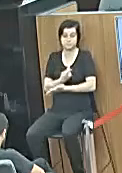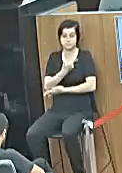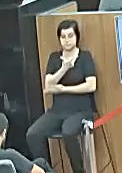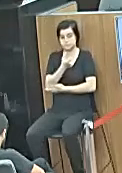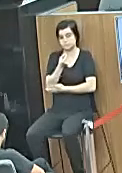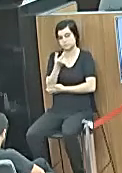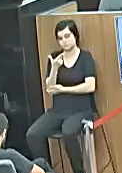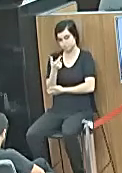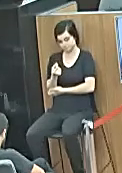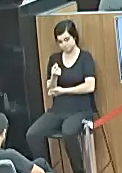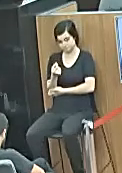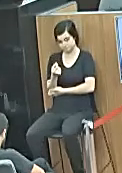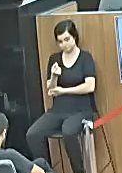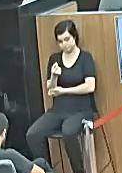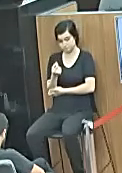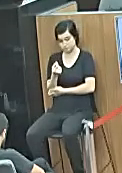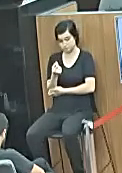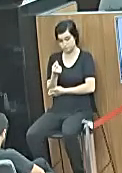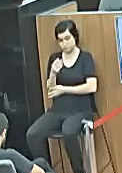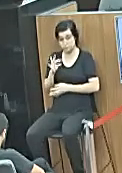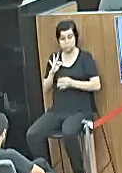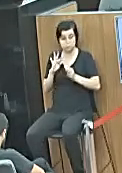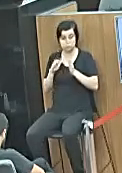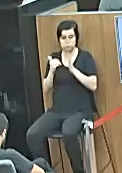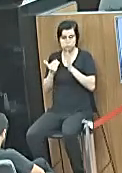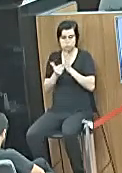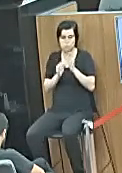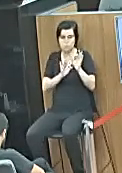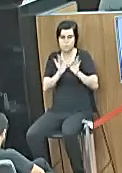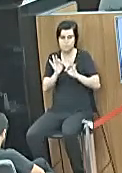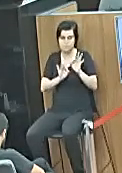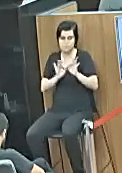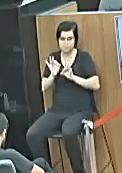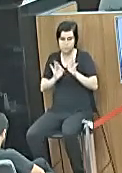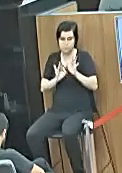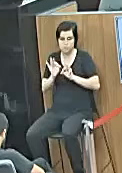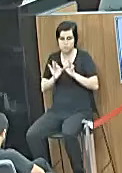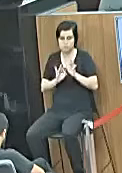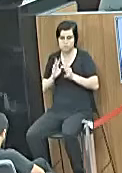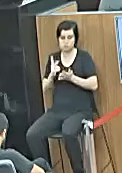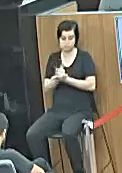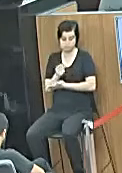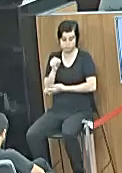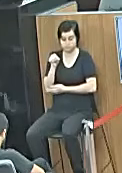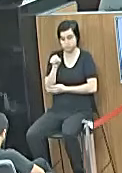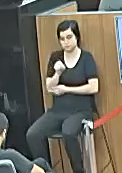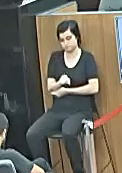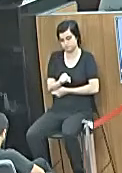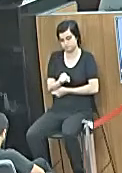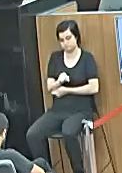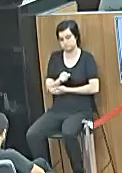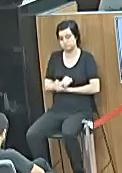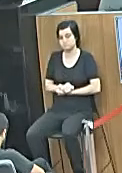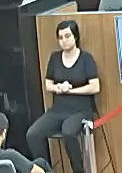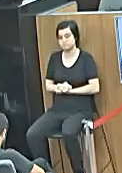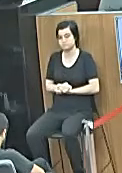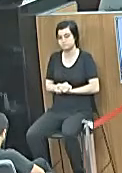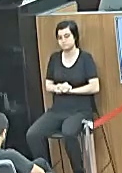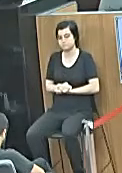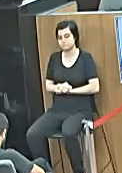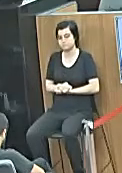2020 em todos os programas e ações que lhe forem concernentes chapas